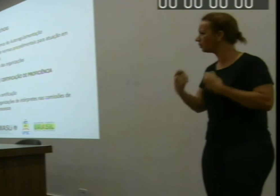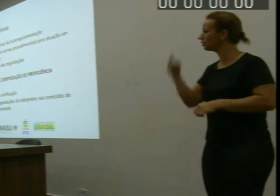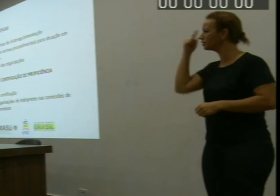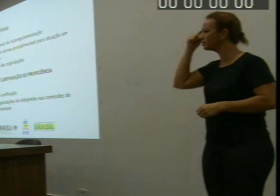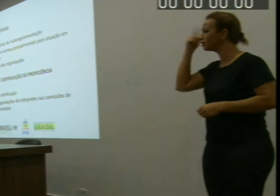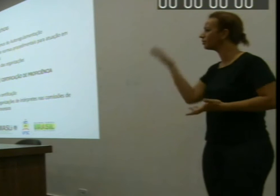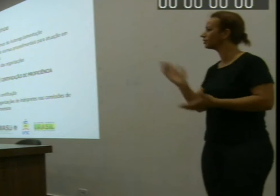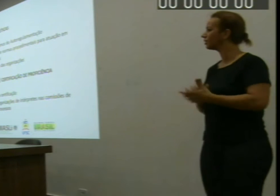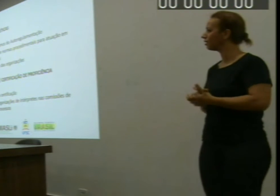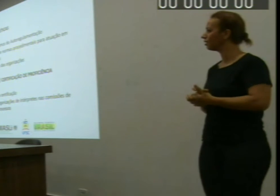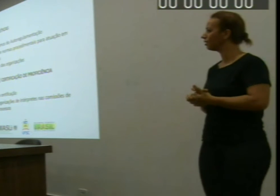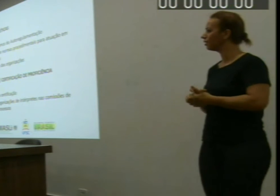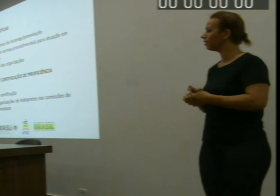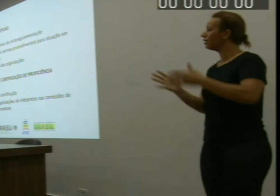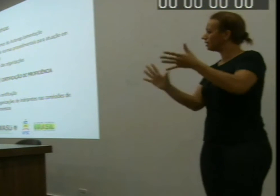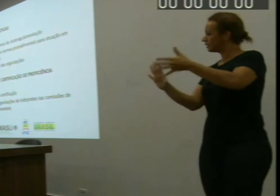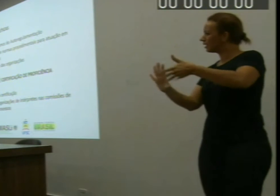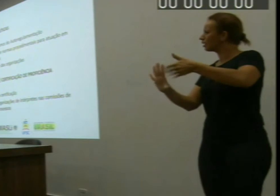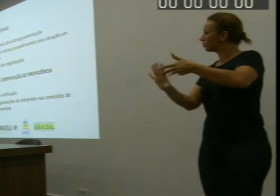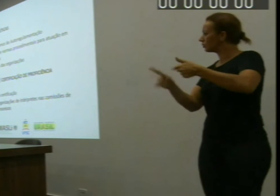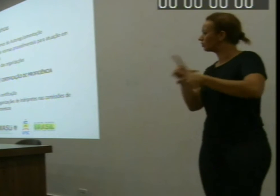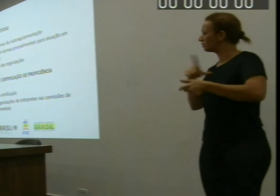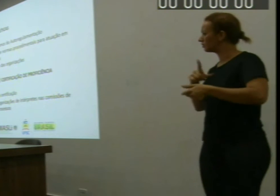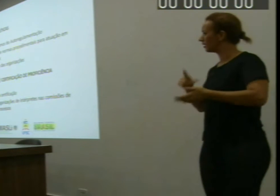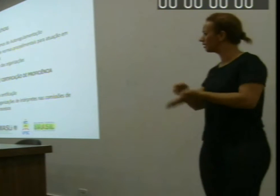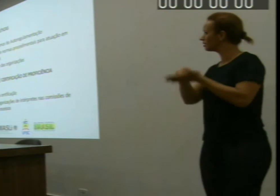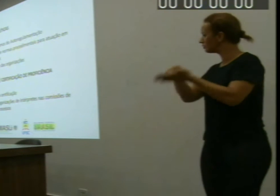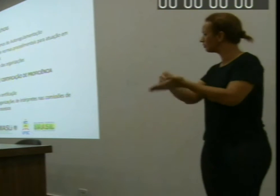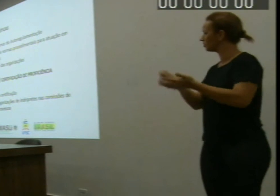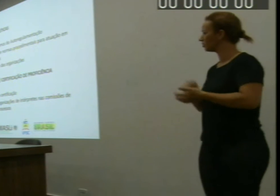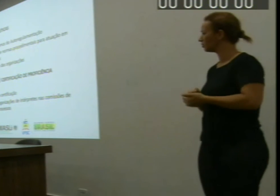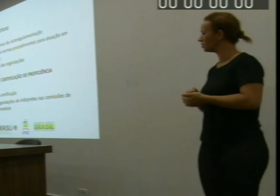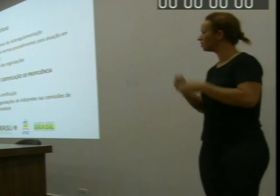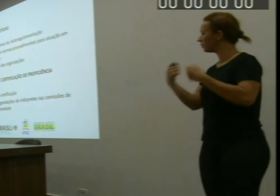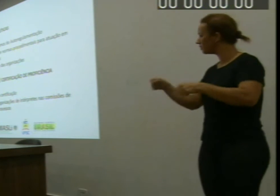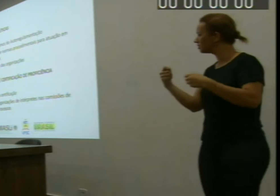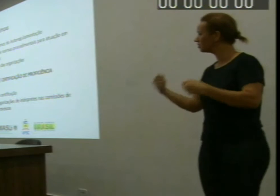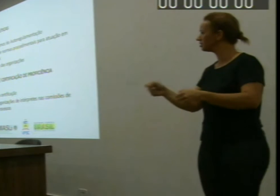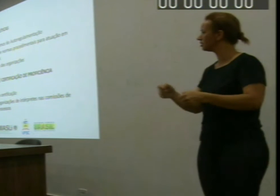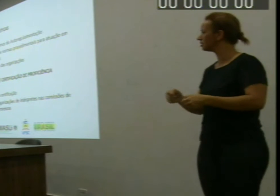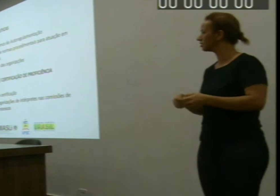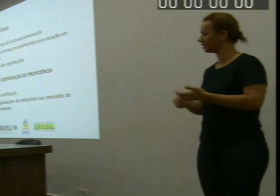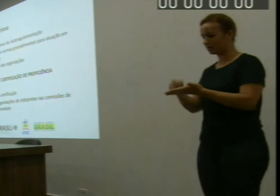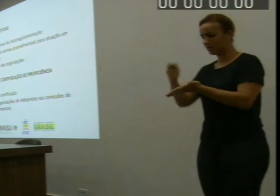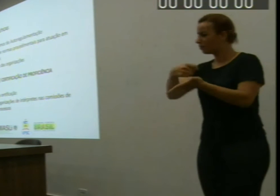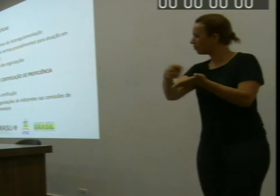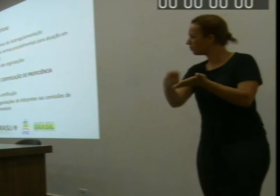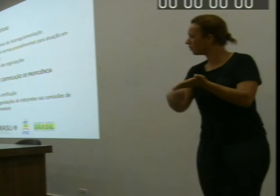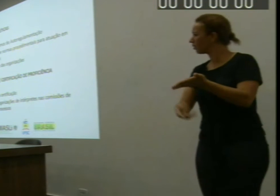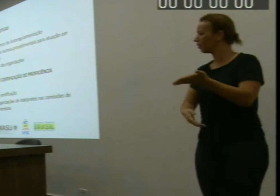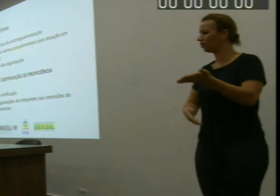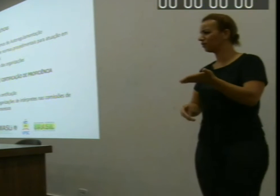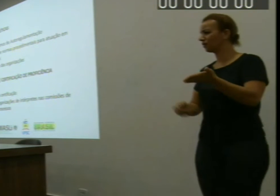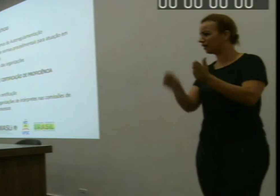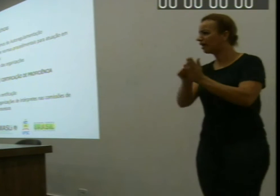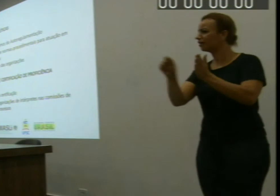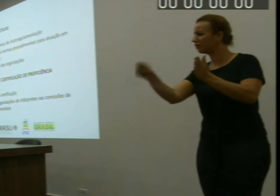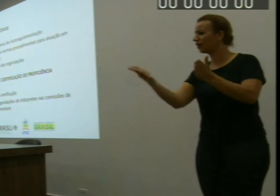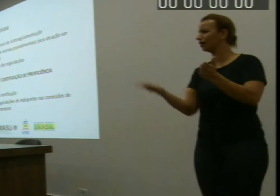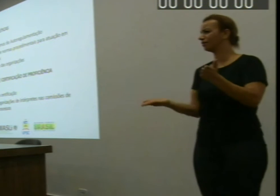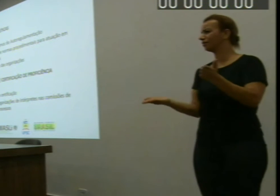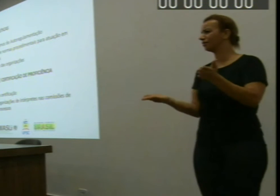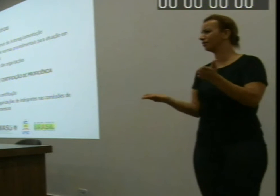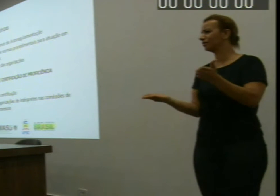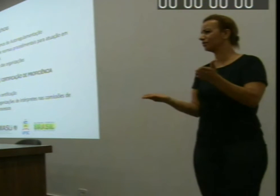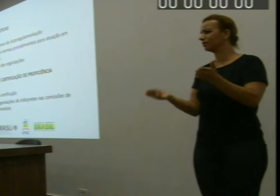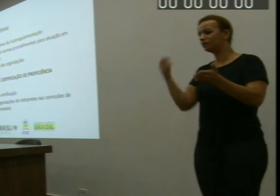libras está sendo suficiente Será que a avaliação a maneira de de se avaliar é adequada Será que a